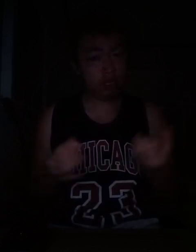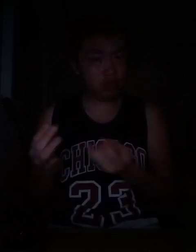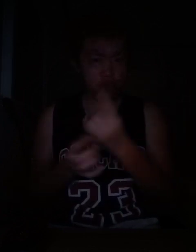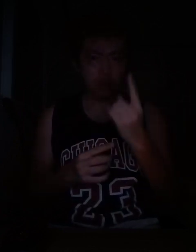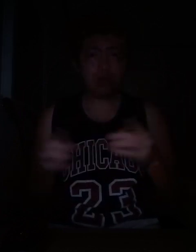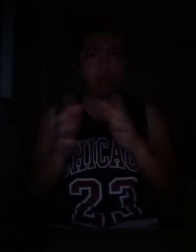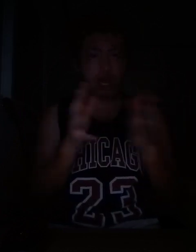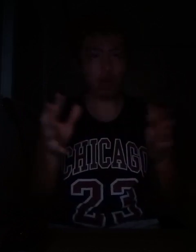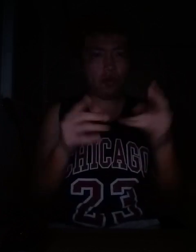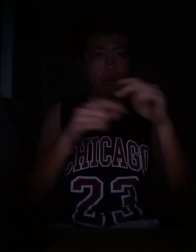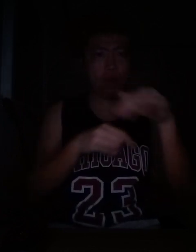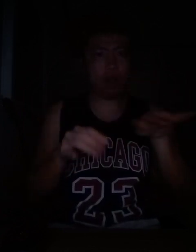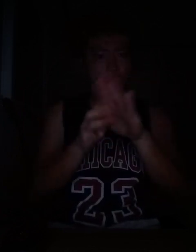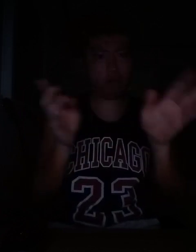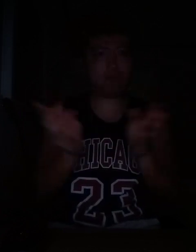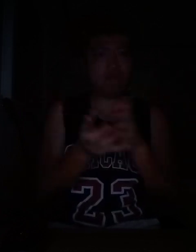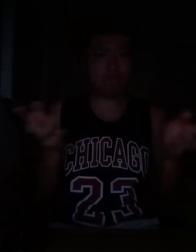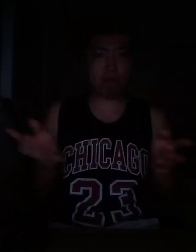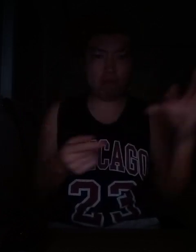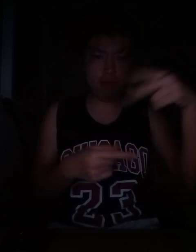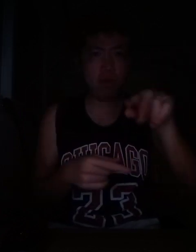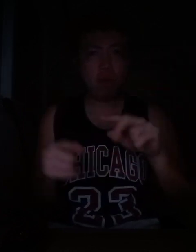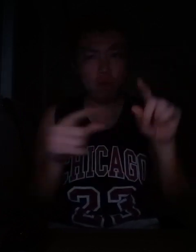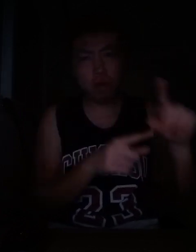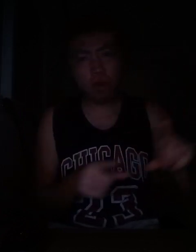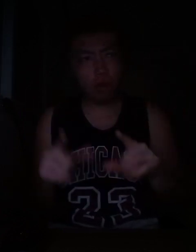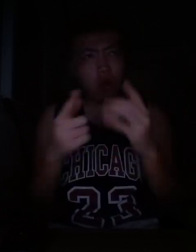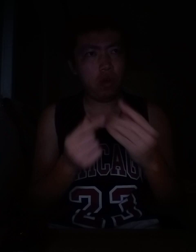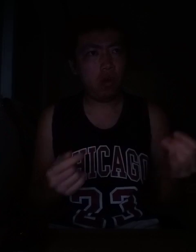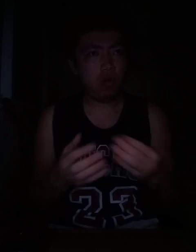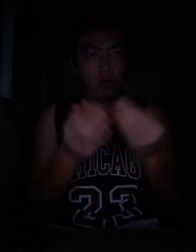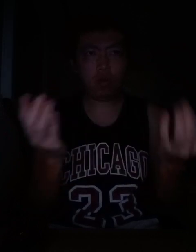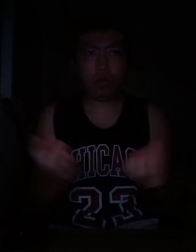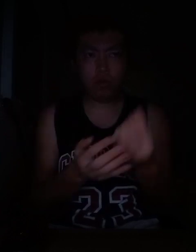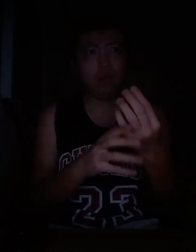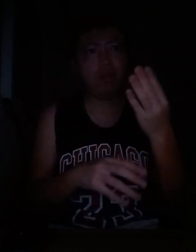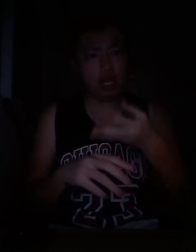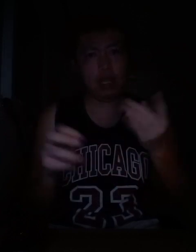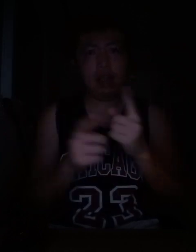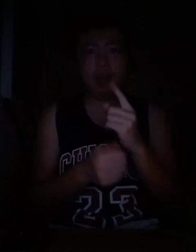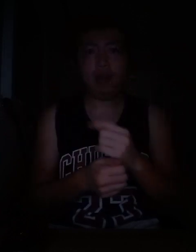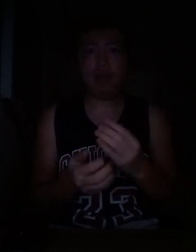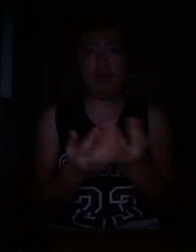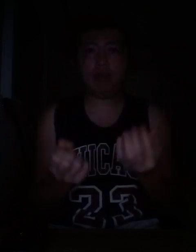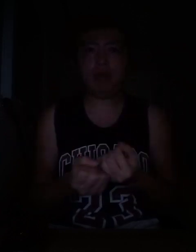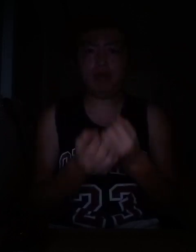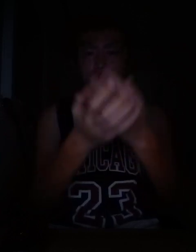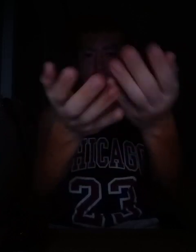제주 도민들의 택배 추가 배송비를 사상 처음으로 정부가 지원합니다. 조인호 기자입니다.